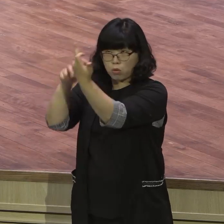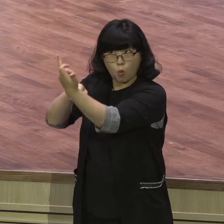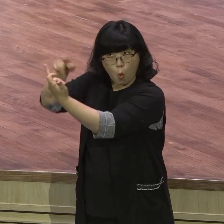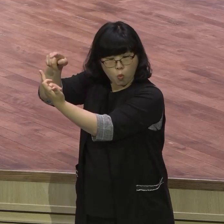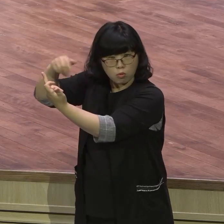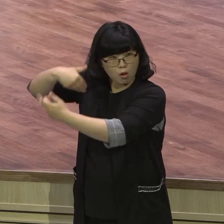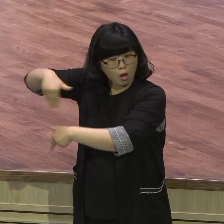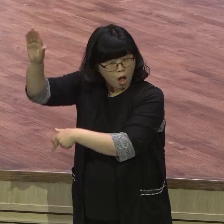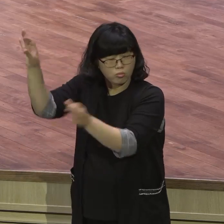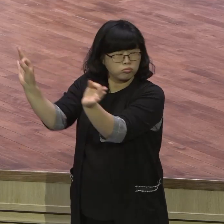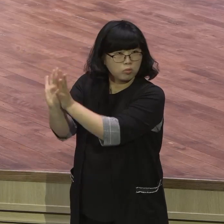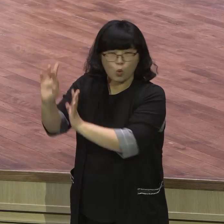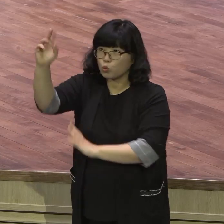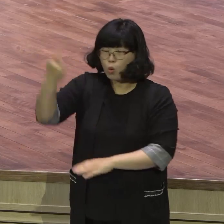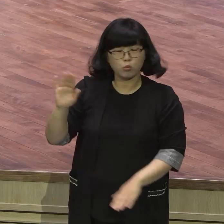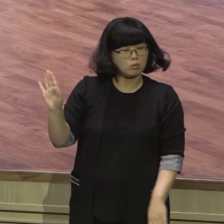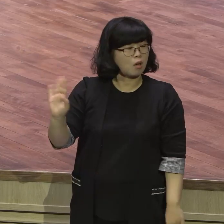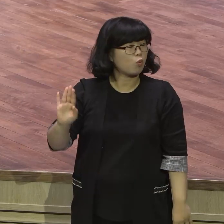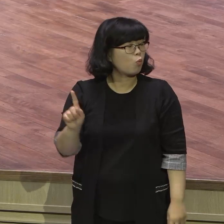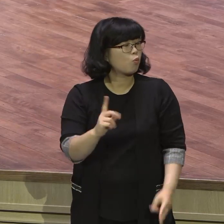알지 못함이니라